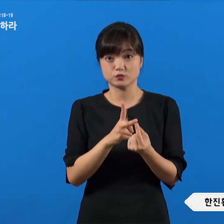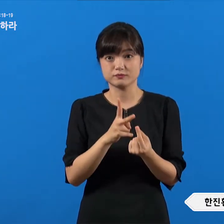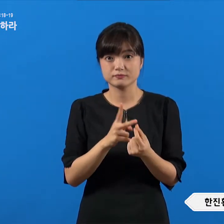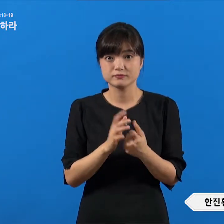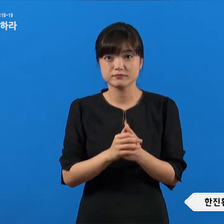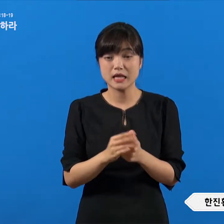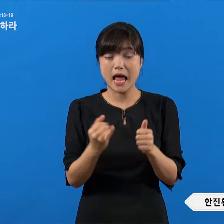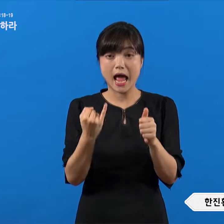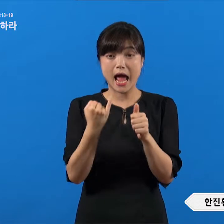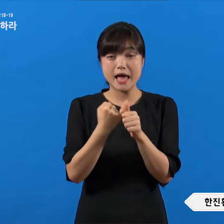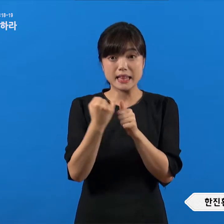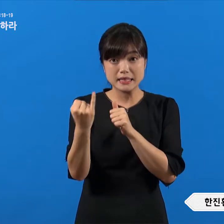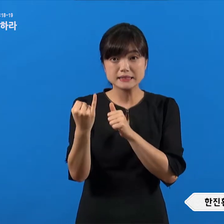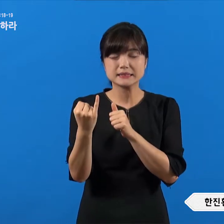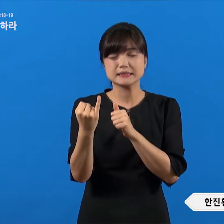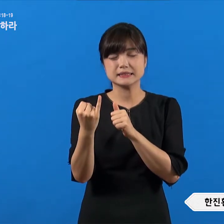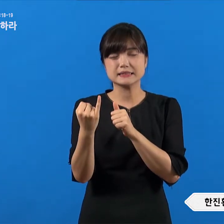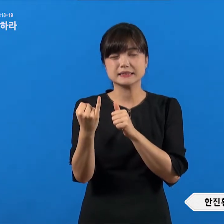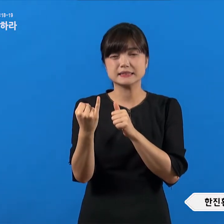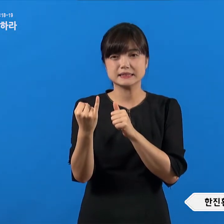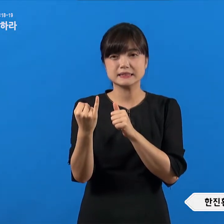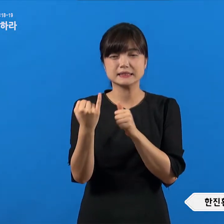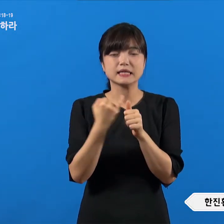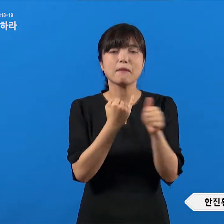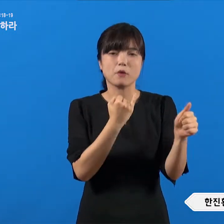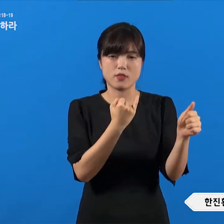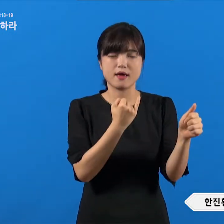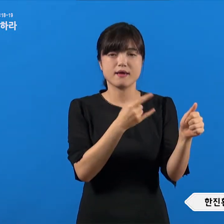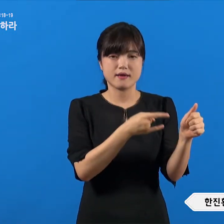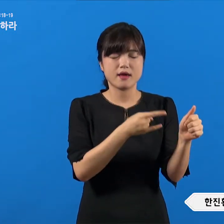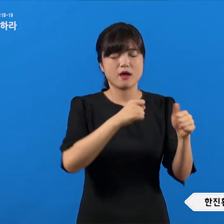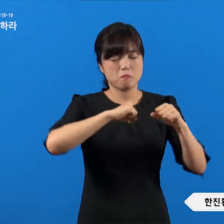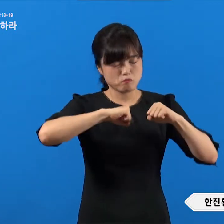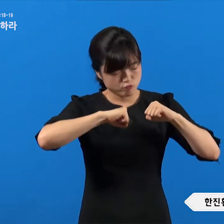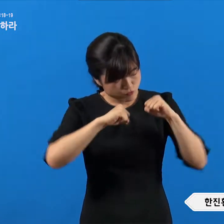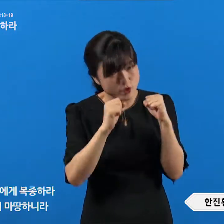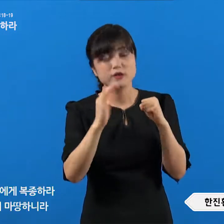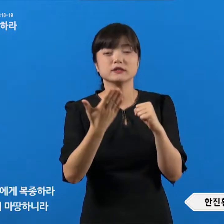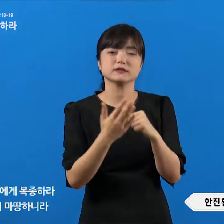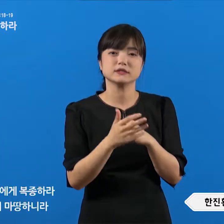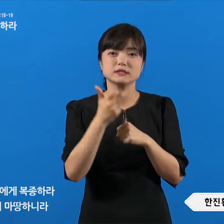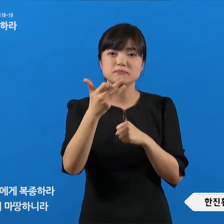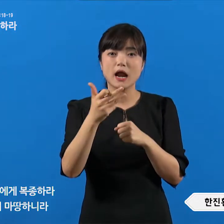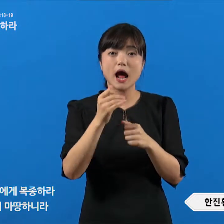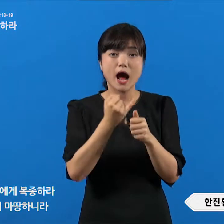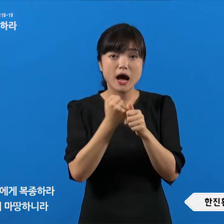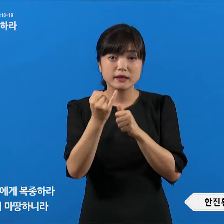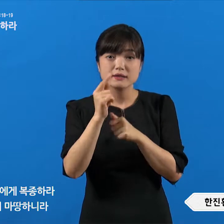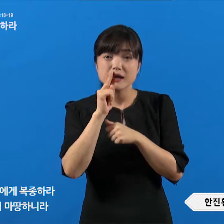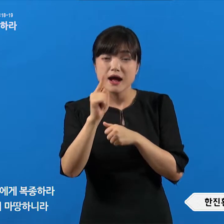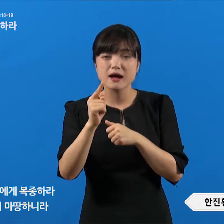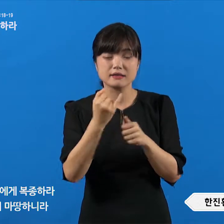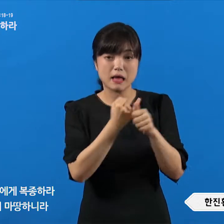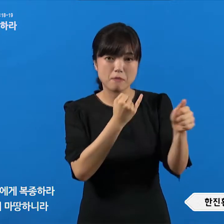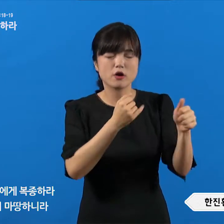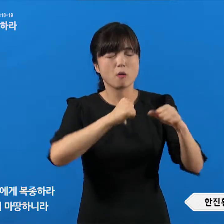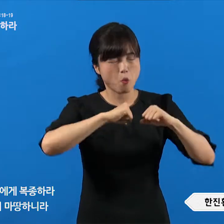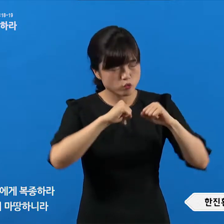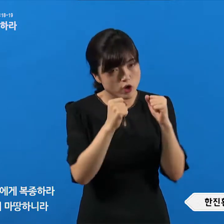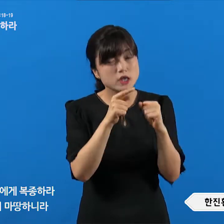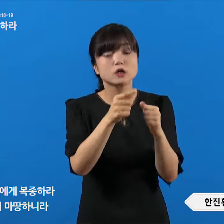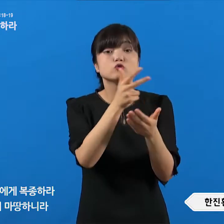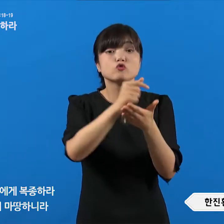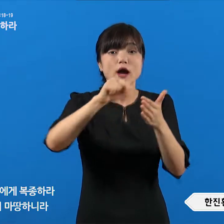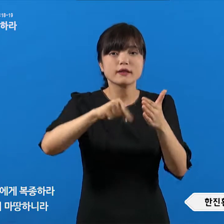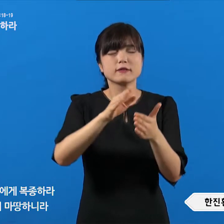둘째로, 아내는 남편에게 복종해야 합니다. 18절에 아내들아 남편에게 복종하라, 이는